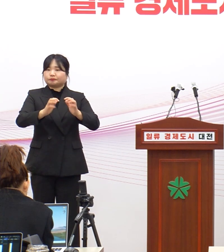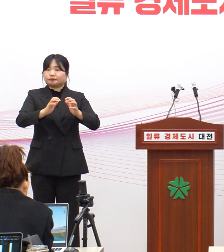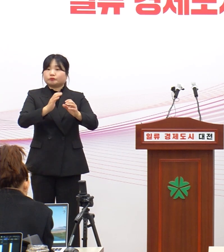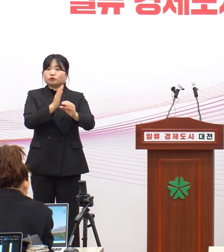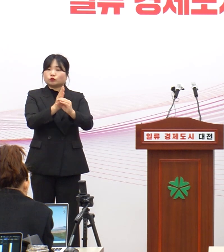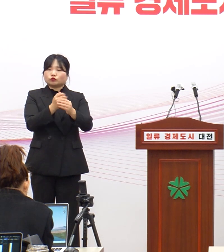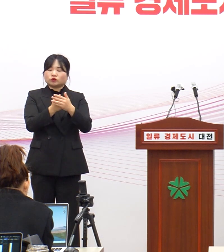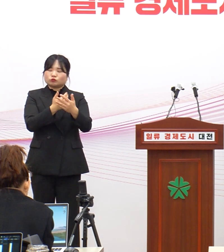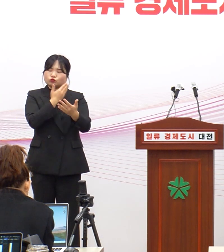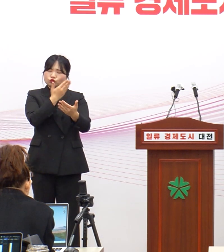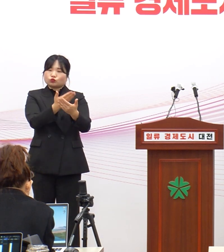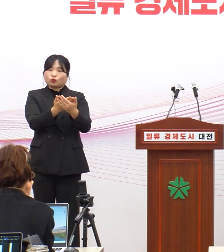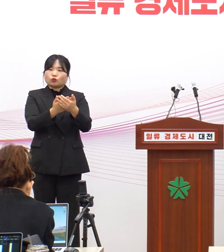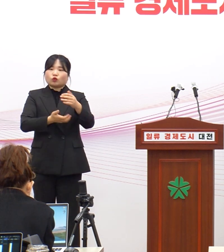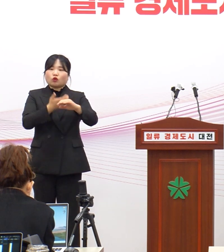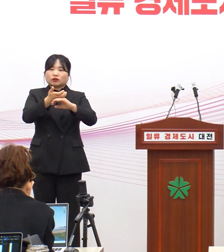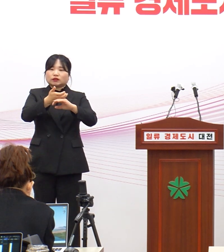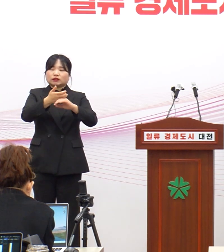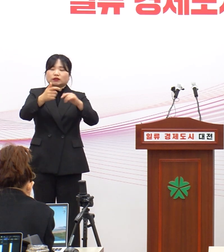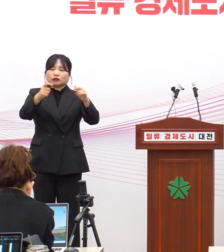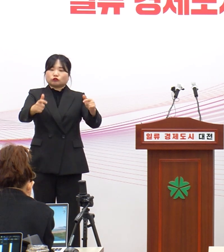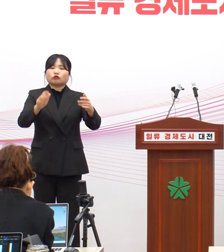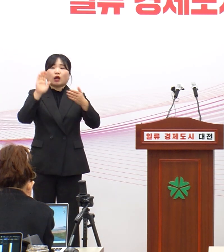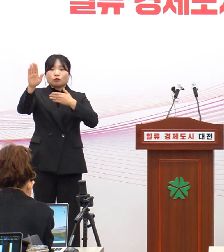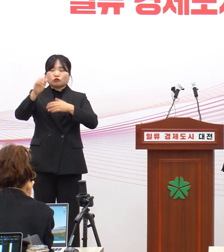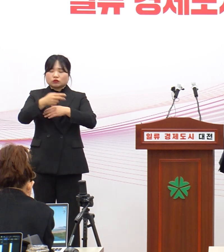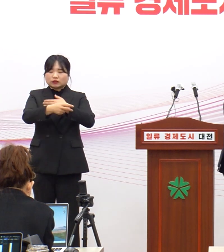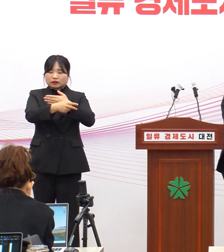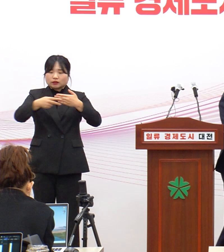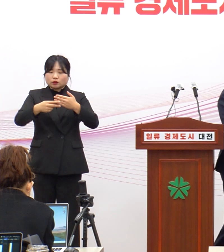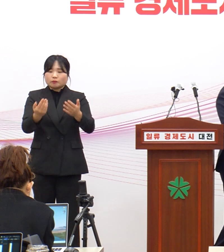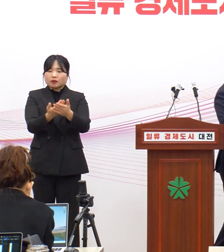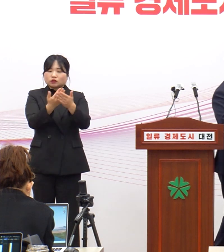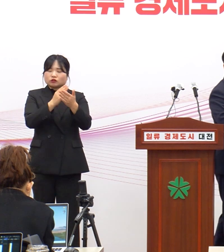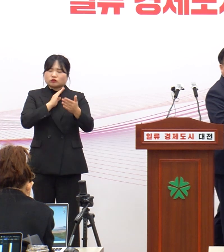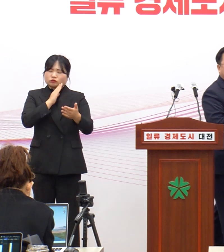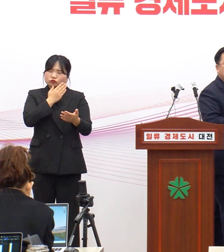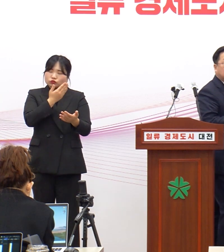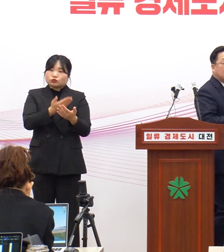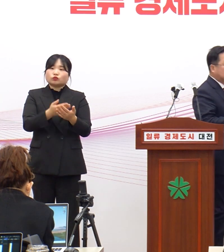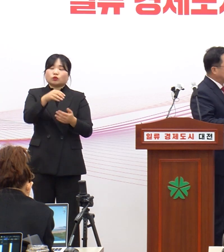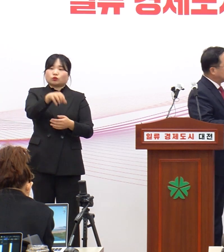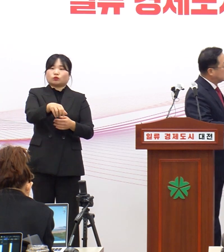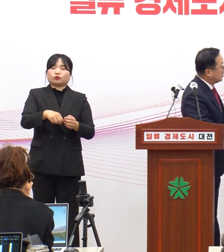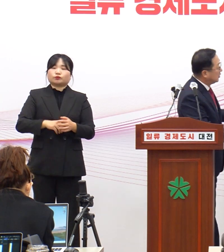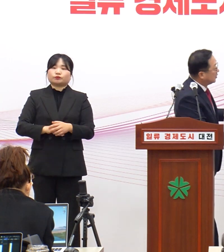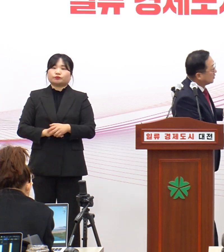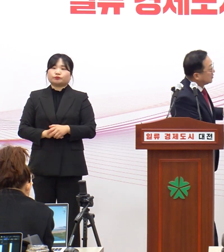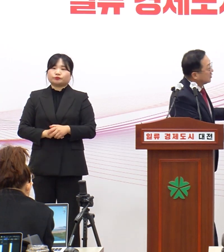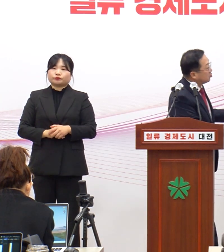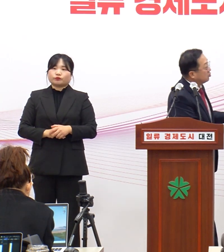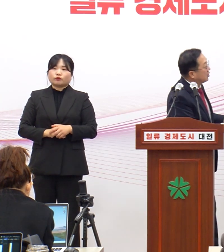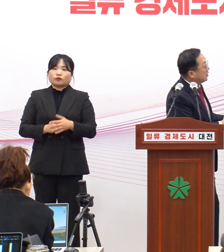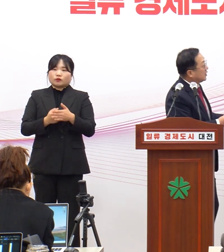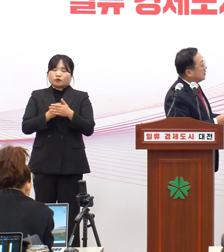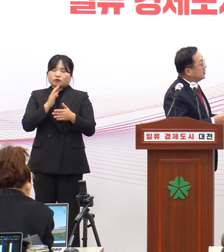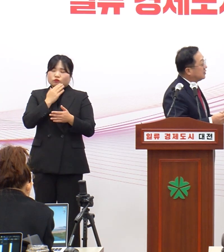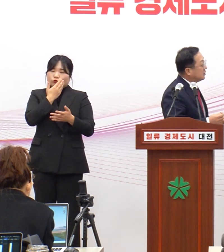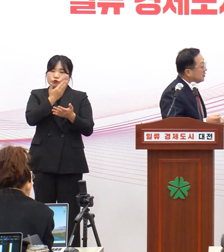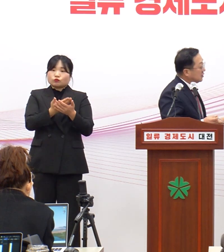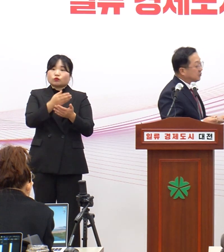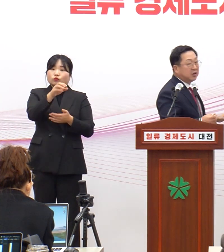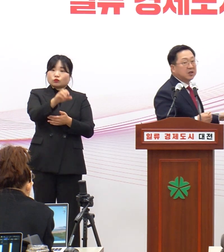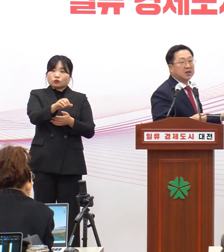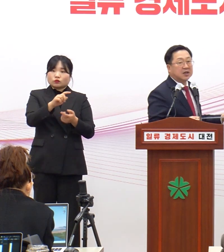때문에 중요한 지구 혁신지구하고 대덕구 발전에 중요한 다리입니다. 소통에서 중요하고 굉장히 중요한